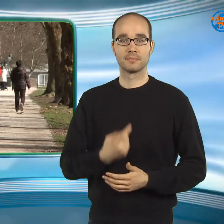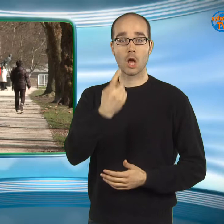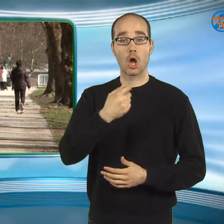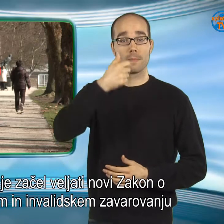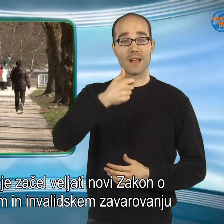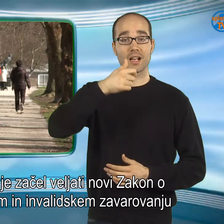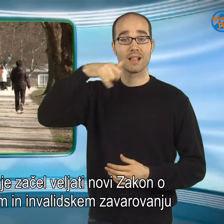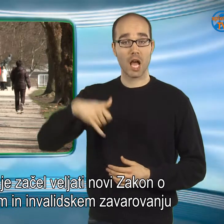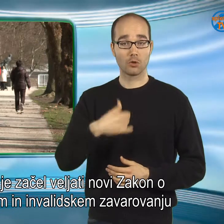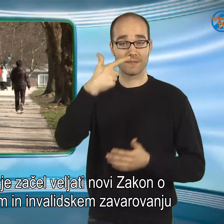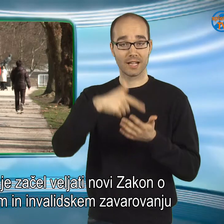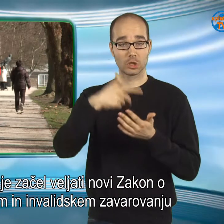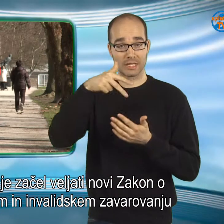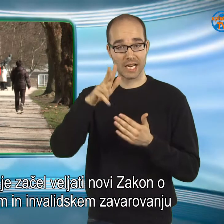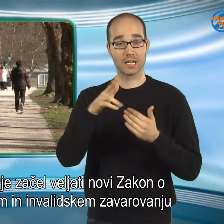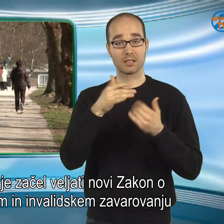S